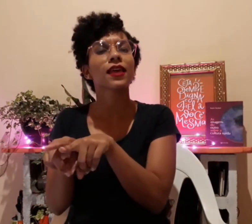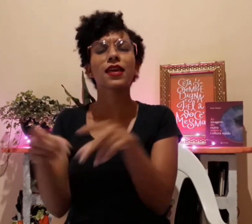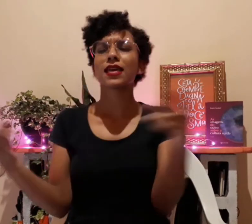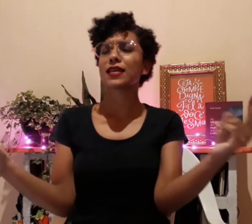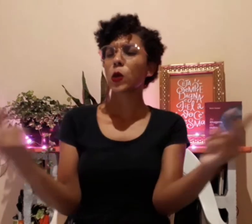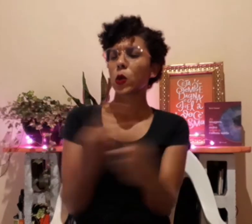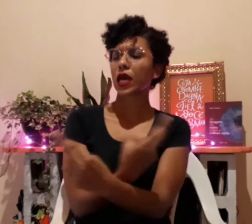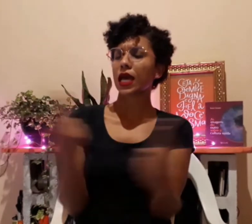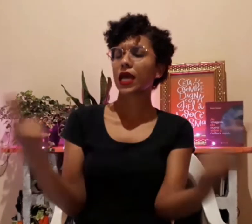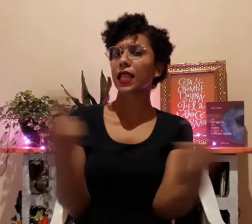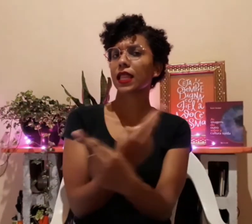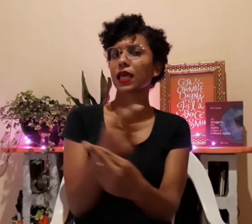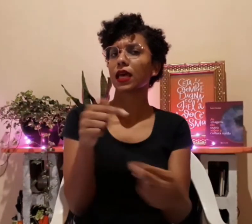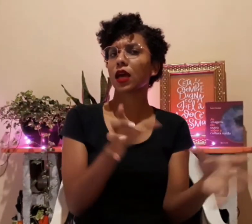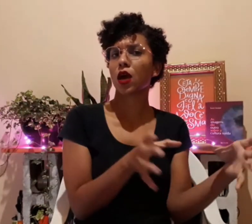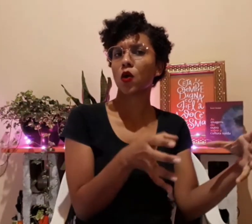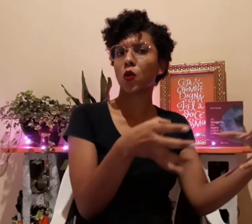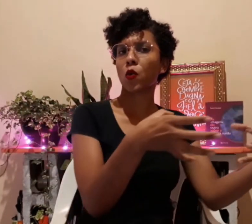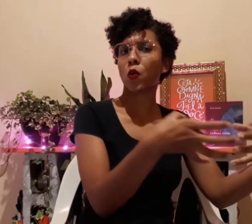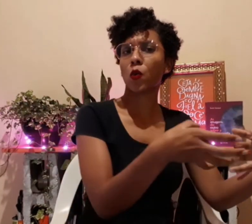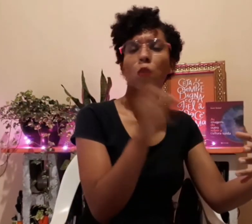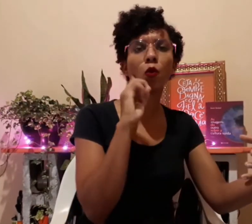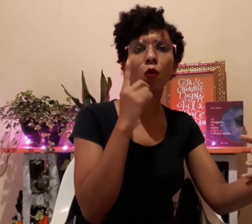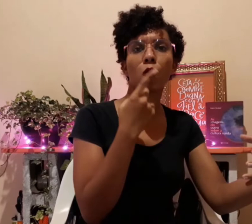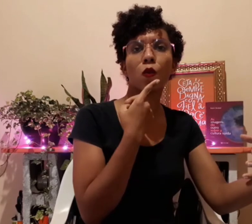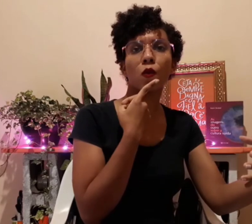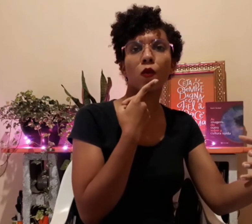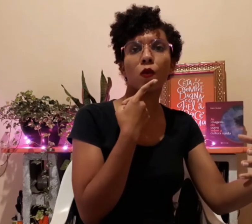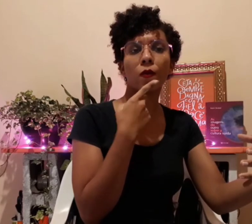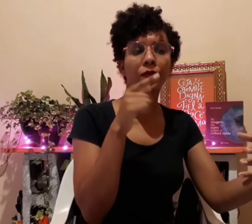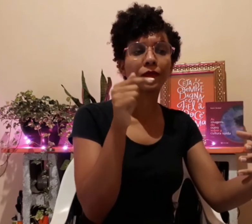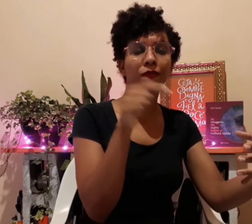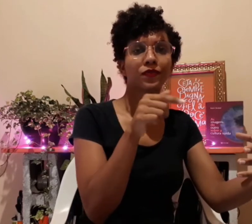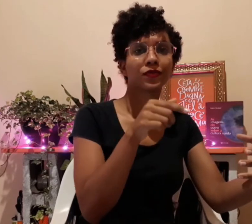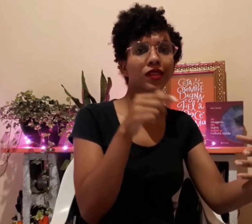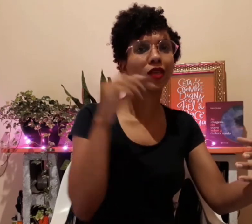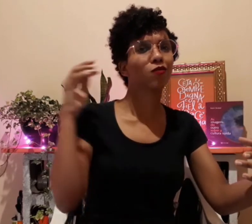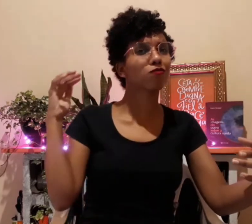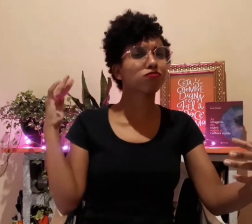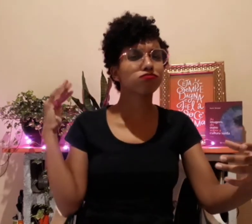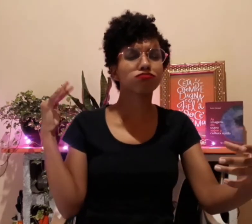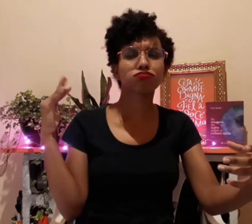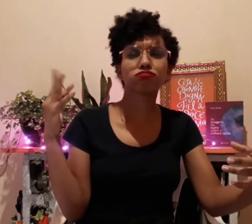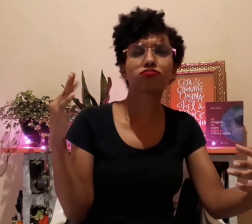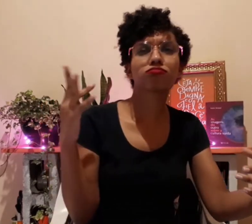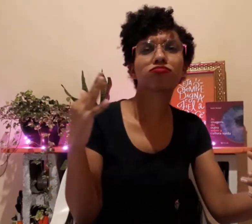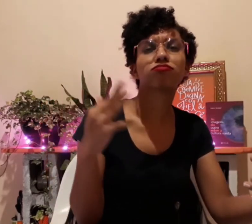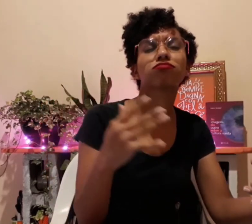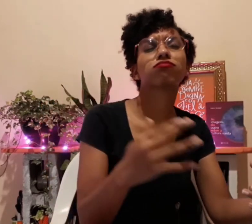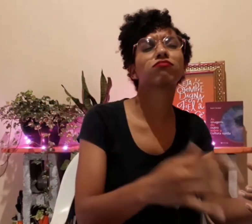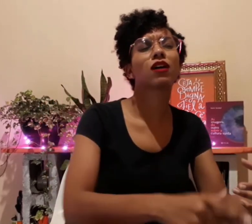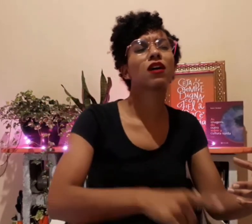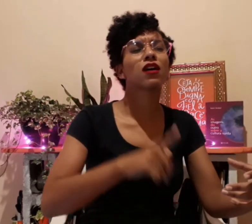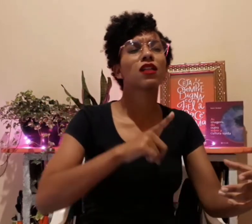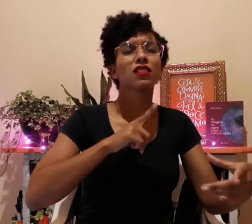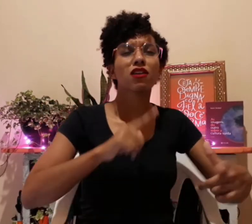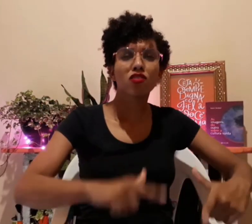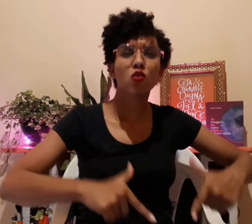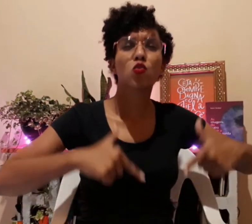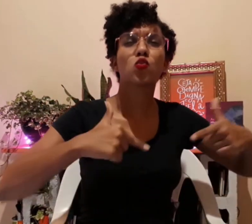bom para se aprender. E qual a relação aqui da comunidade surda para a comunidade negra? A comunidade